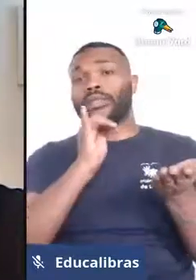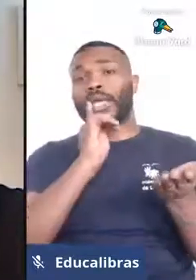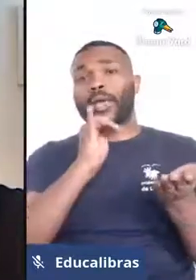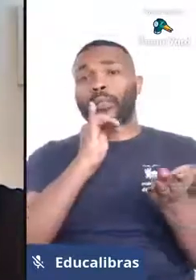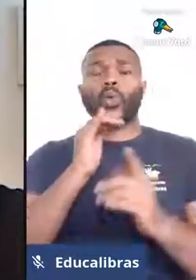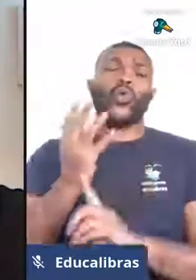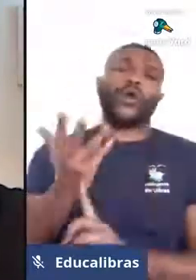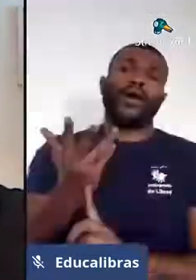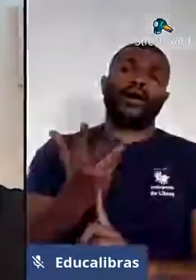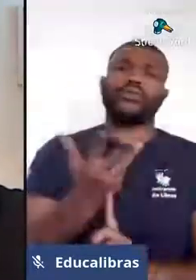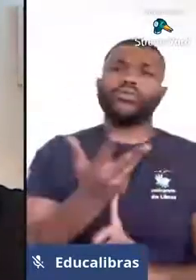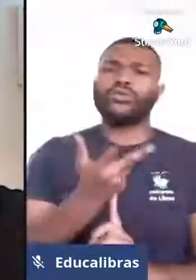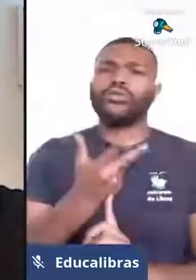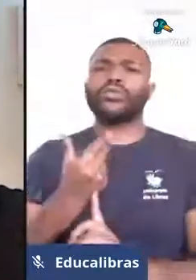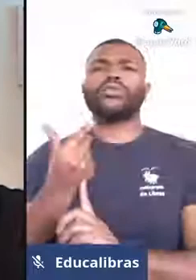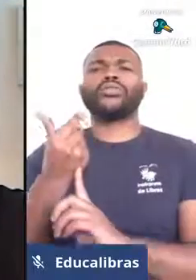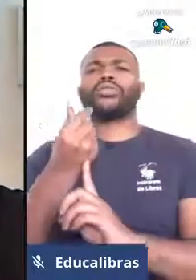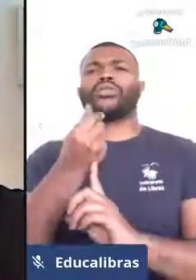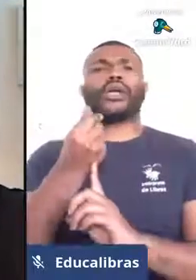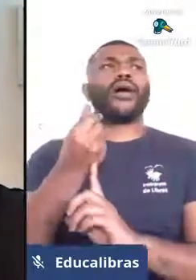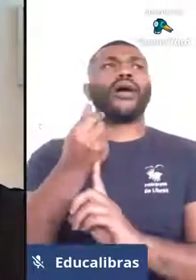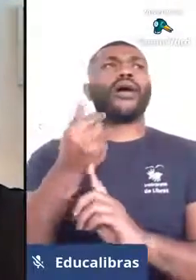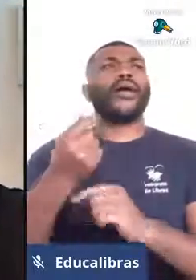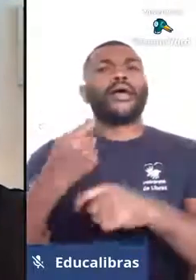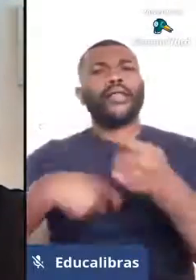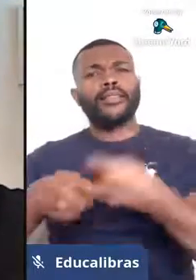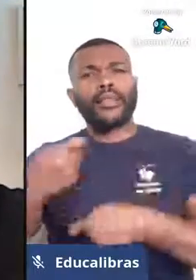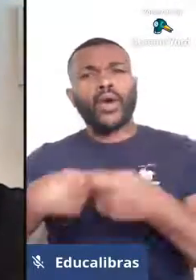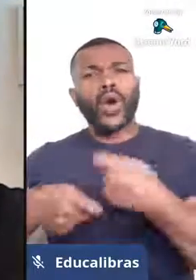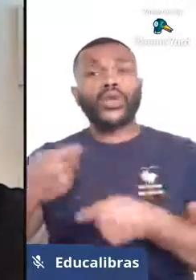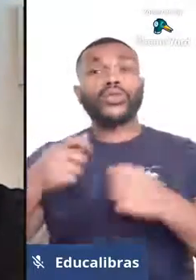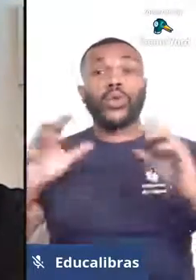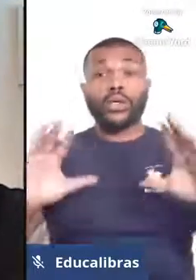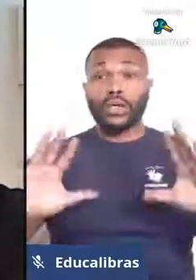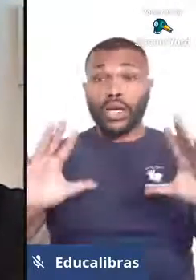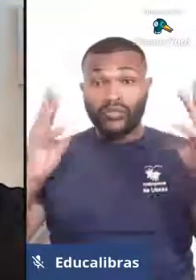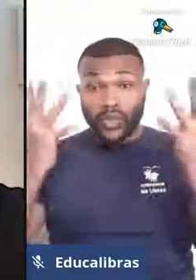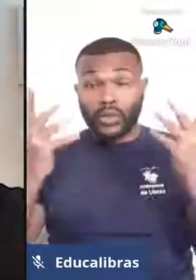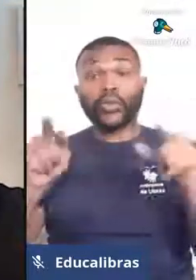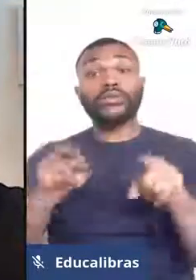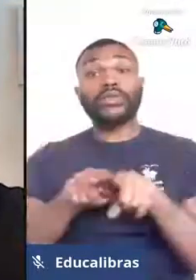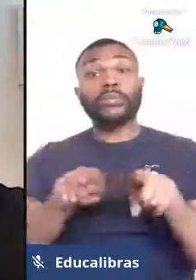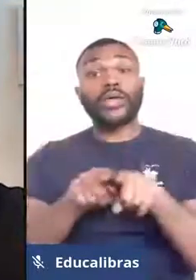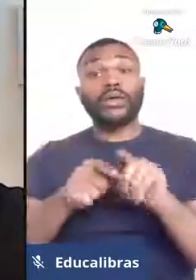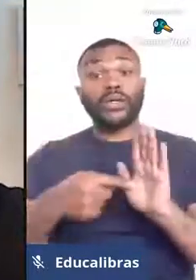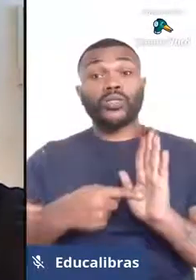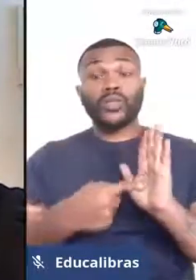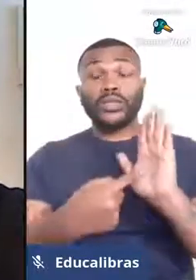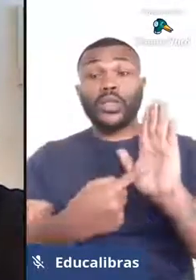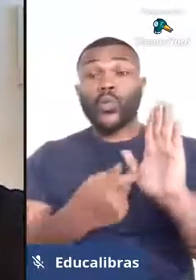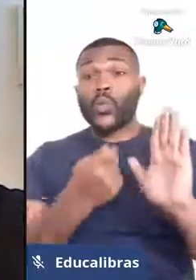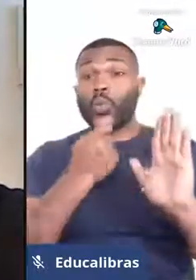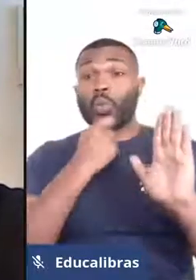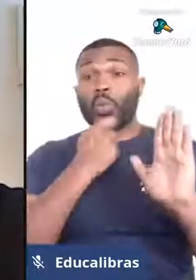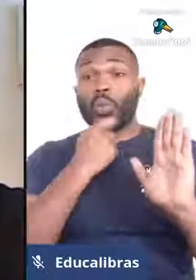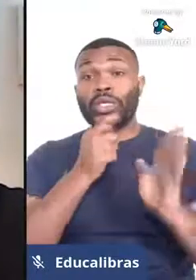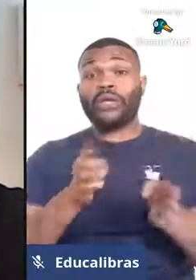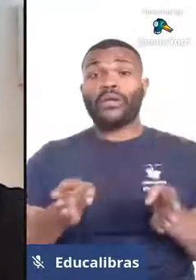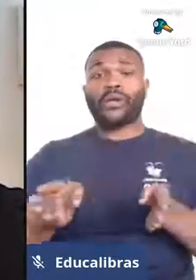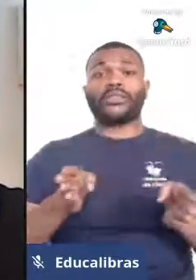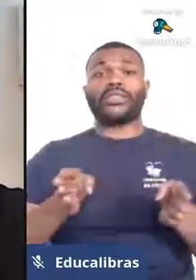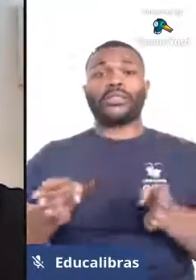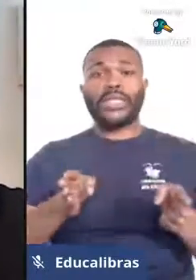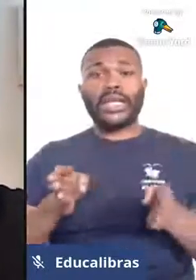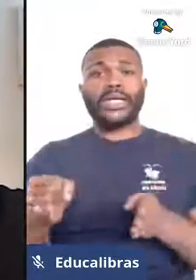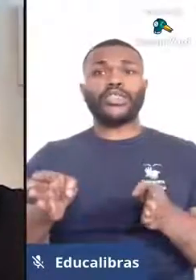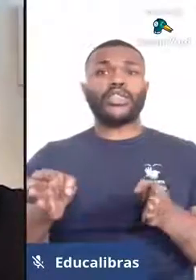as atividades de negócio. Então, os eventos e as exposições ainda não têm a sua acessibilidade garantida em